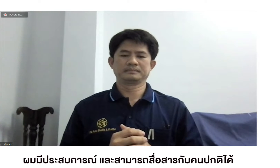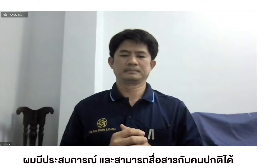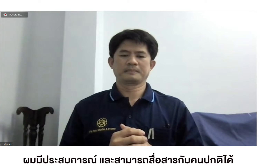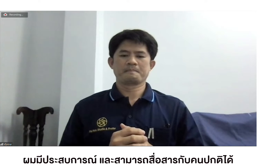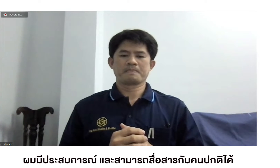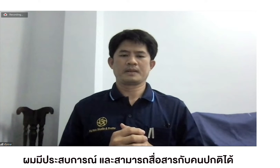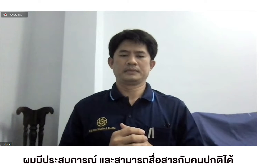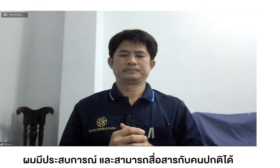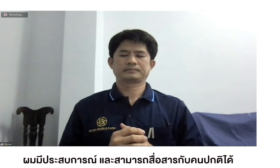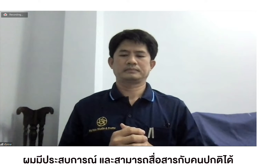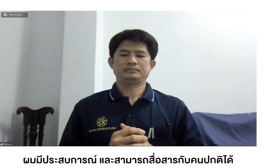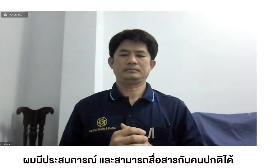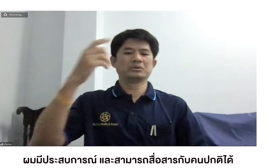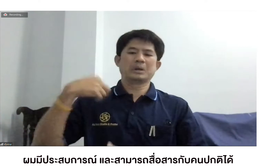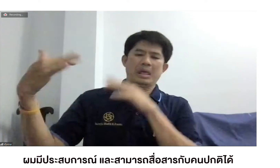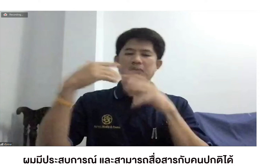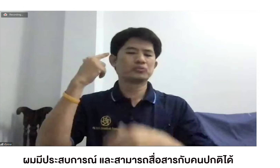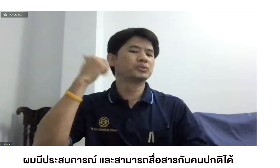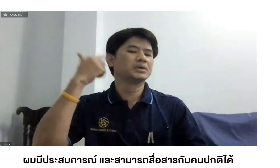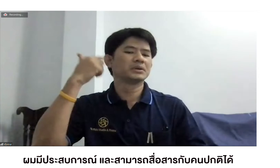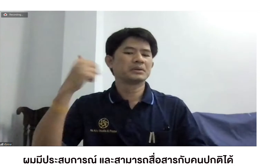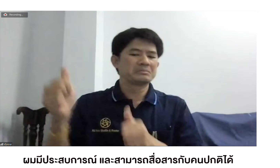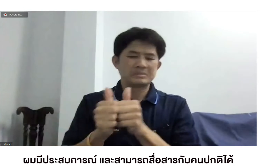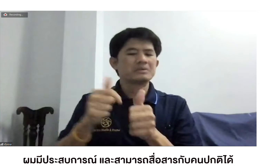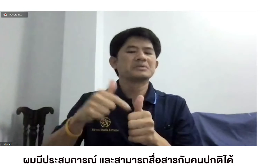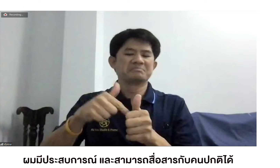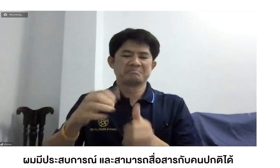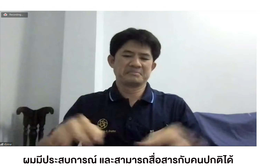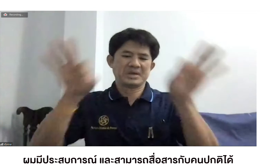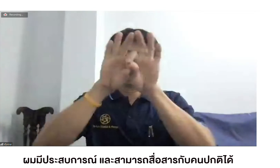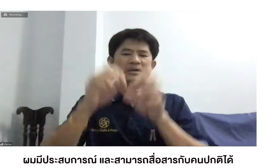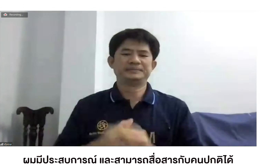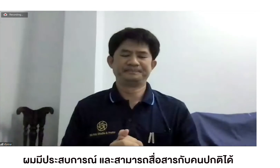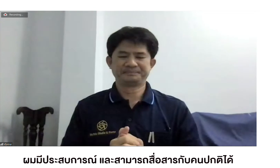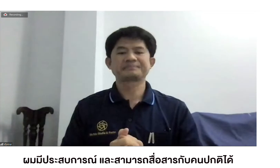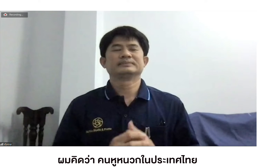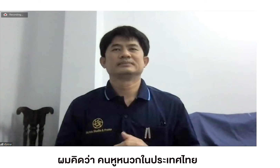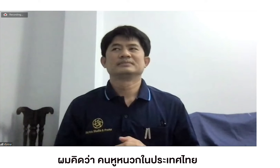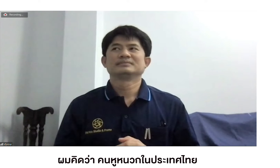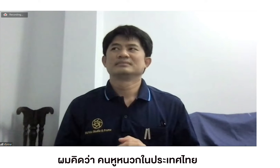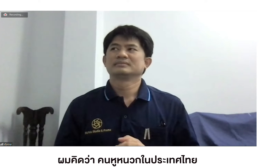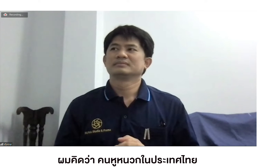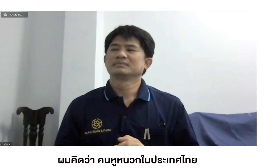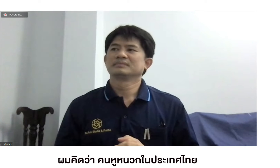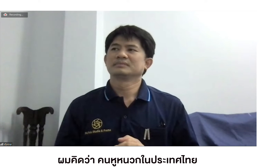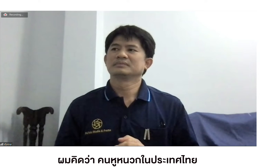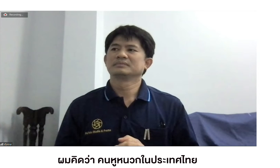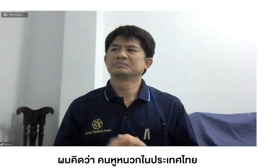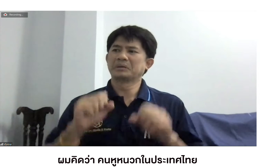การณ์มากเลยครับแล้วก็สองก็สามารถสื่อสารกับคนปกติได้ครับผมคิดว่าค